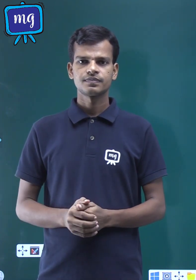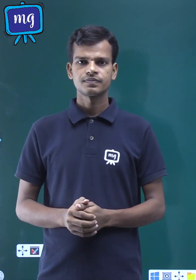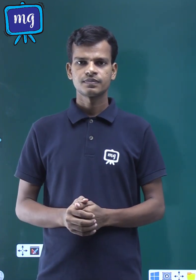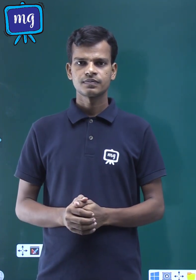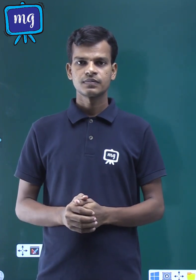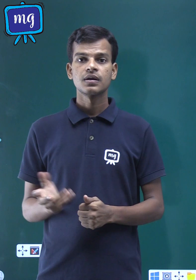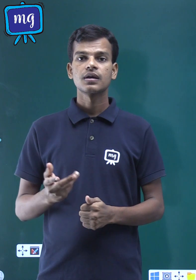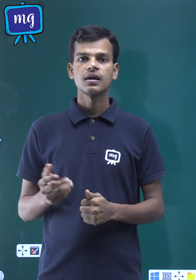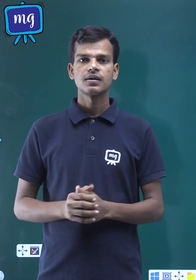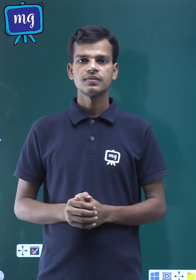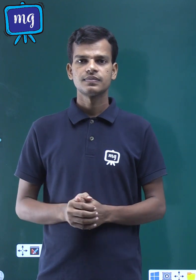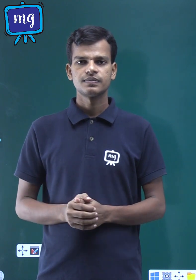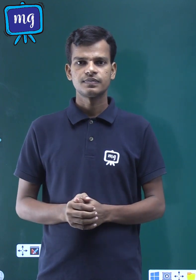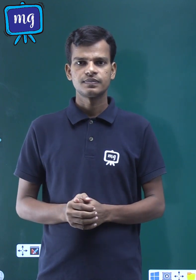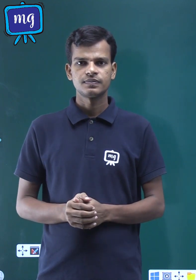क्या होता है?